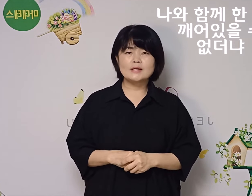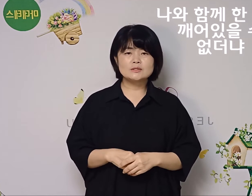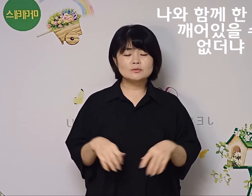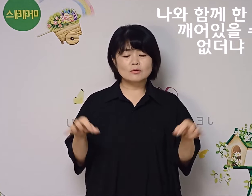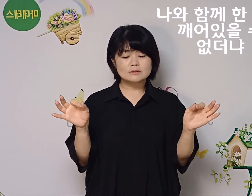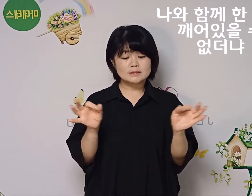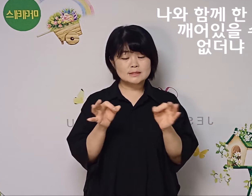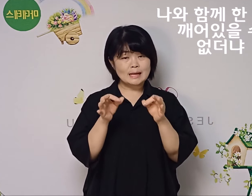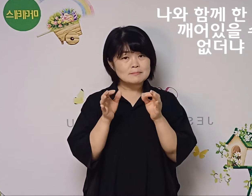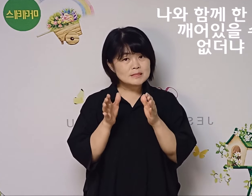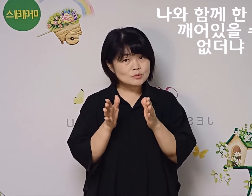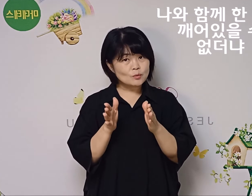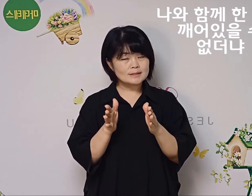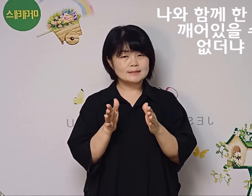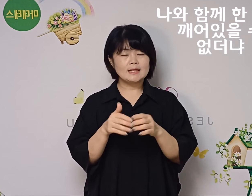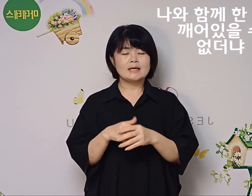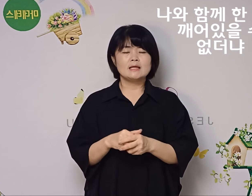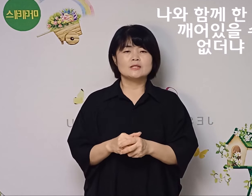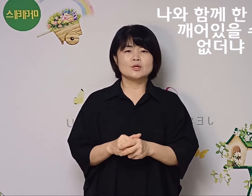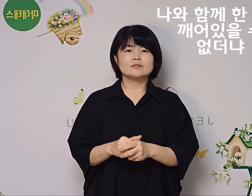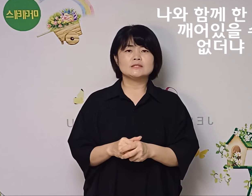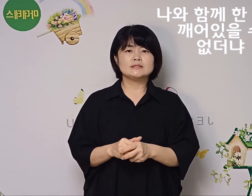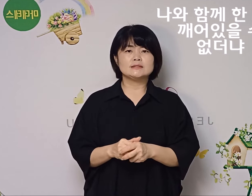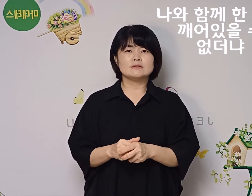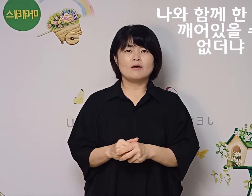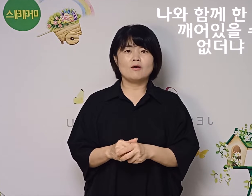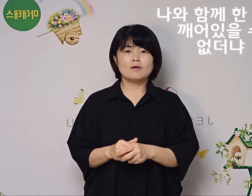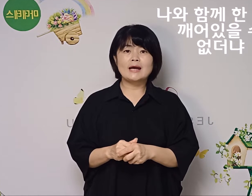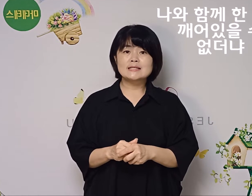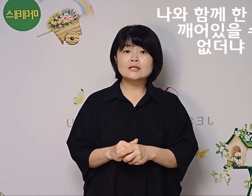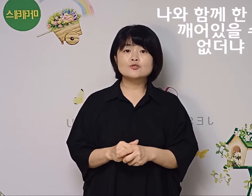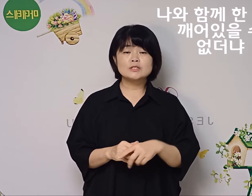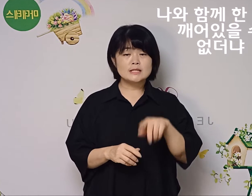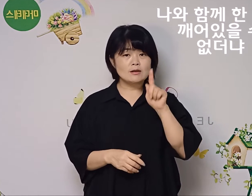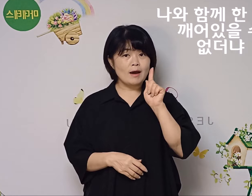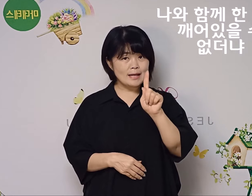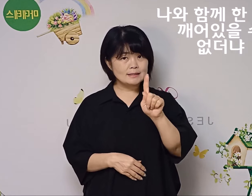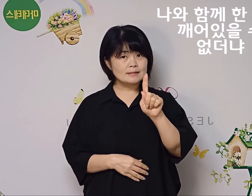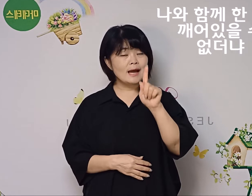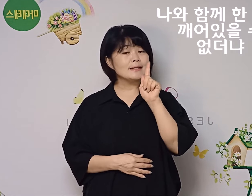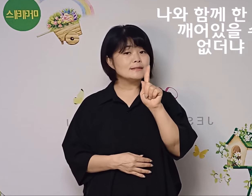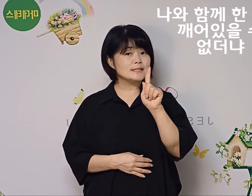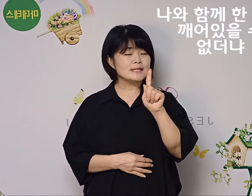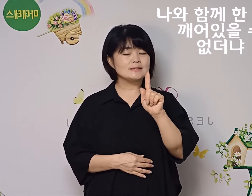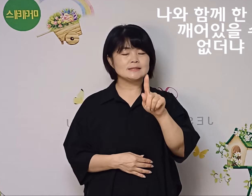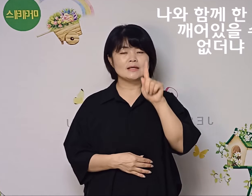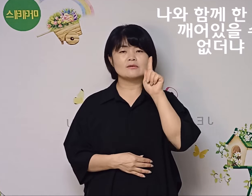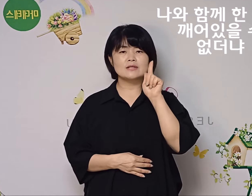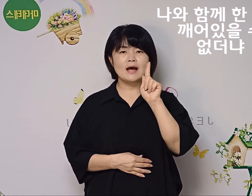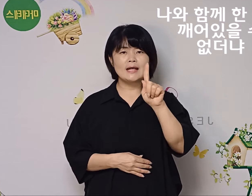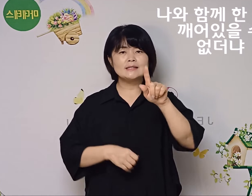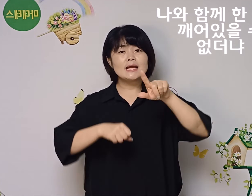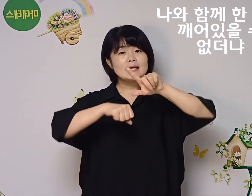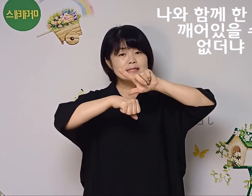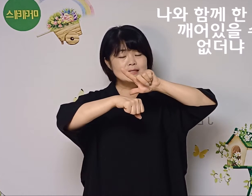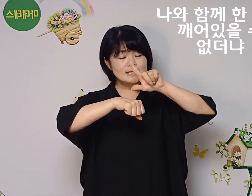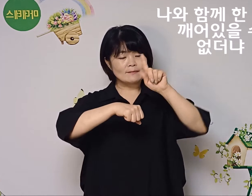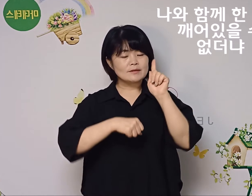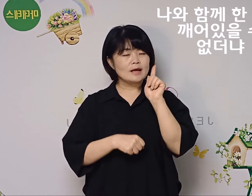한시도는 어쨌든 잠시 동안인데 저는 가사에 충실해서 한 시간이잖아요. 그래서 한 시간